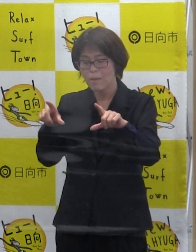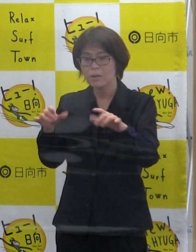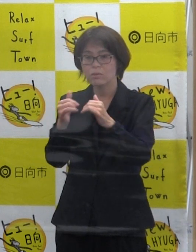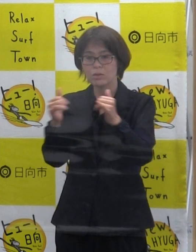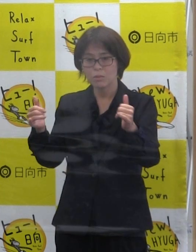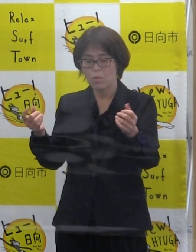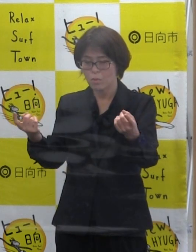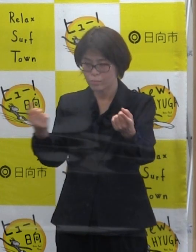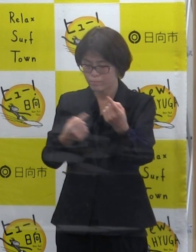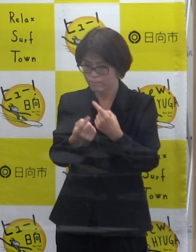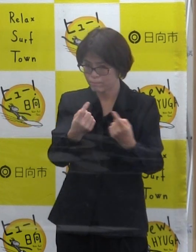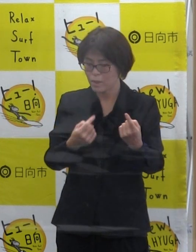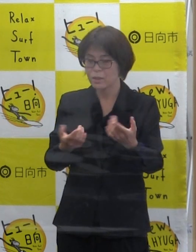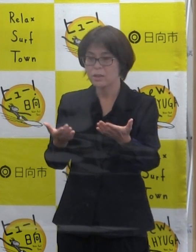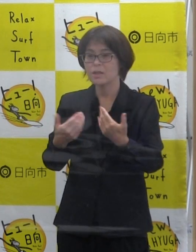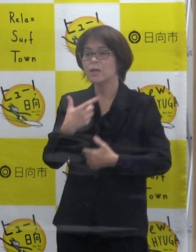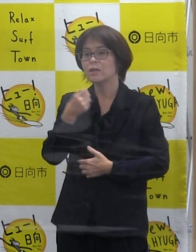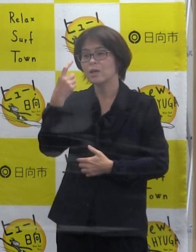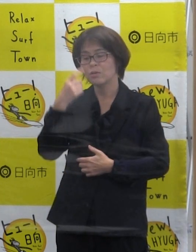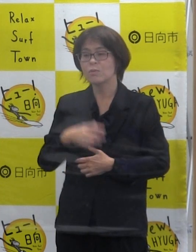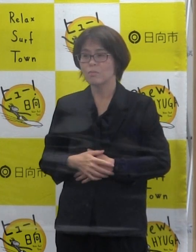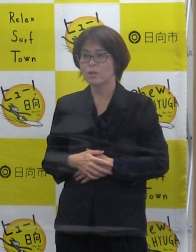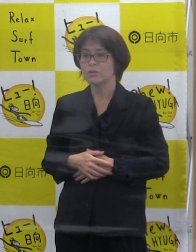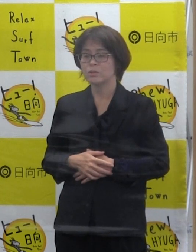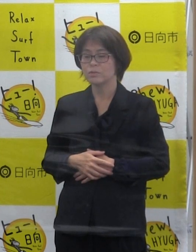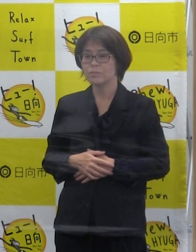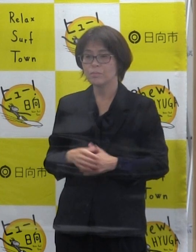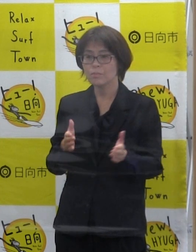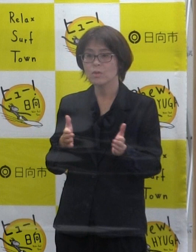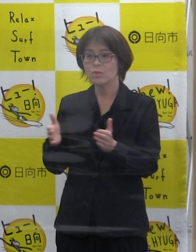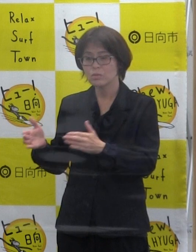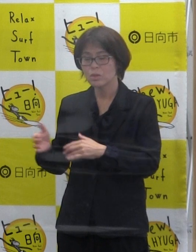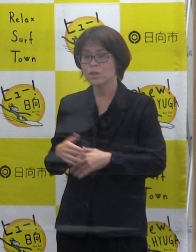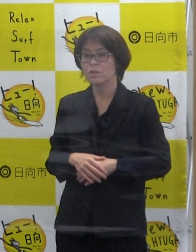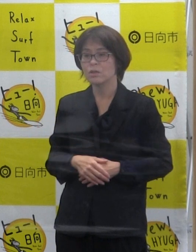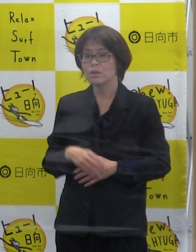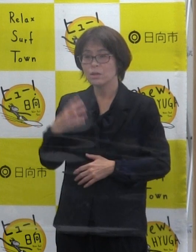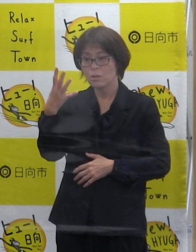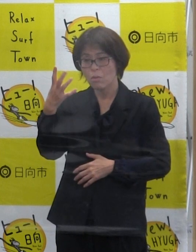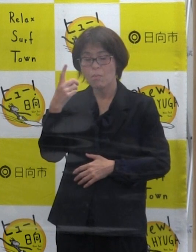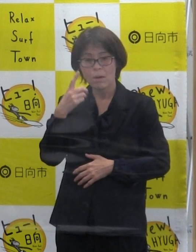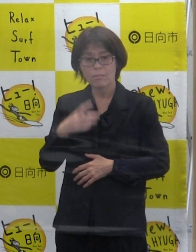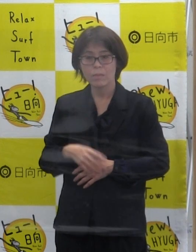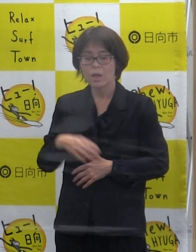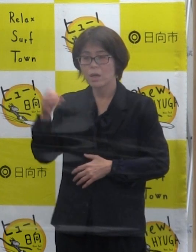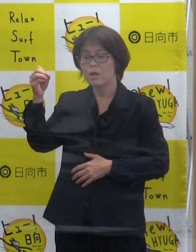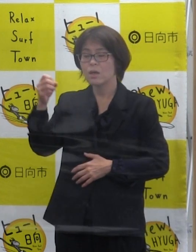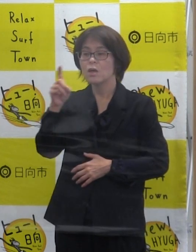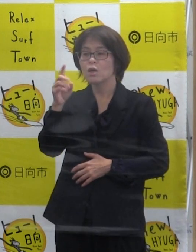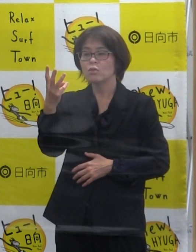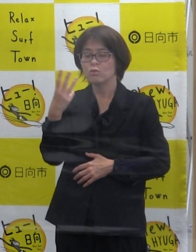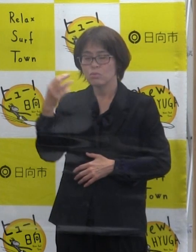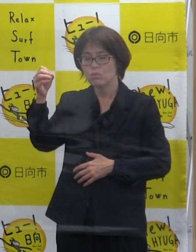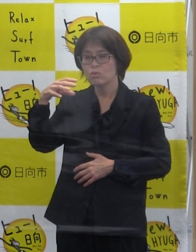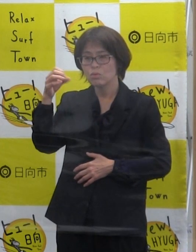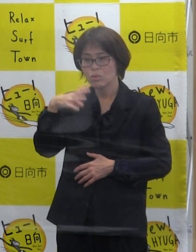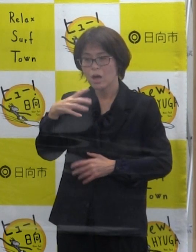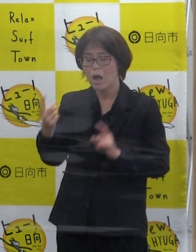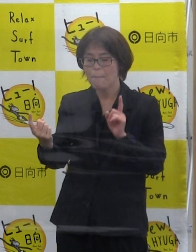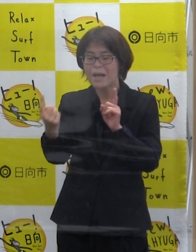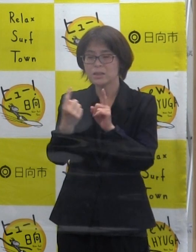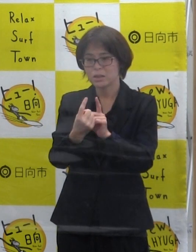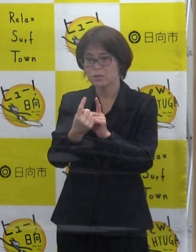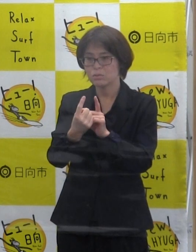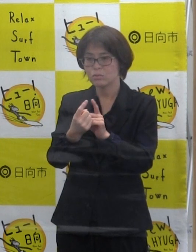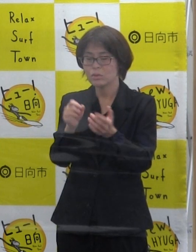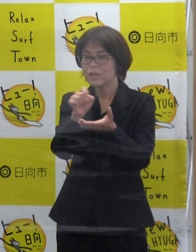きたいと考えております。次に発表事項4、ヒューヒューがマッチング単価の開始について